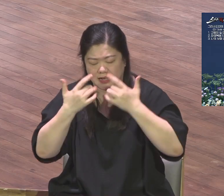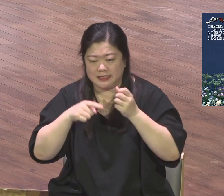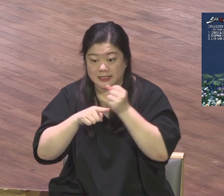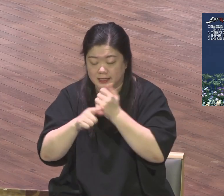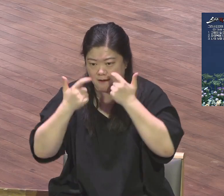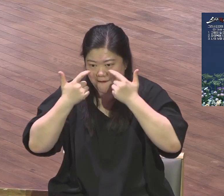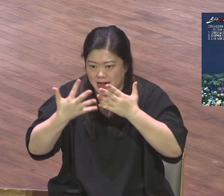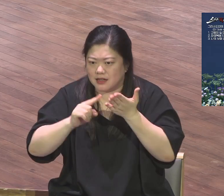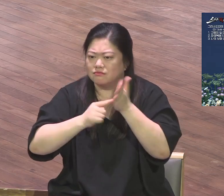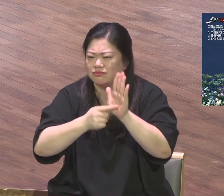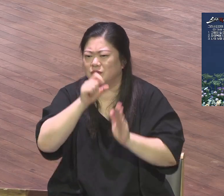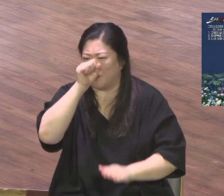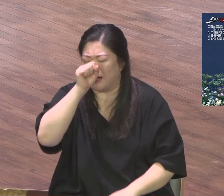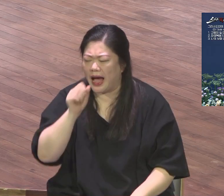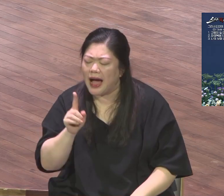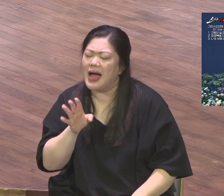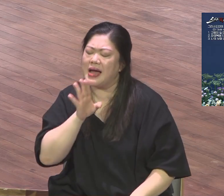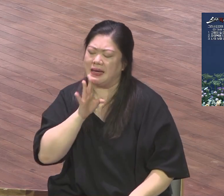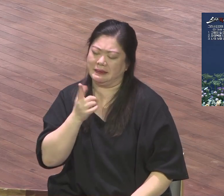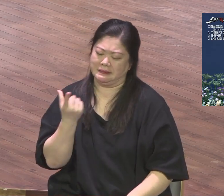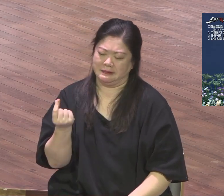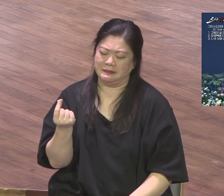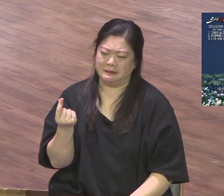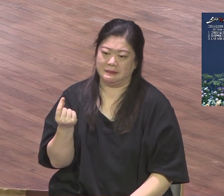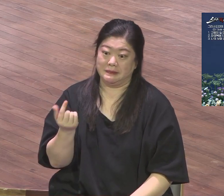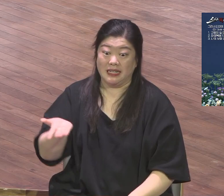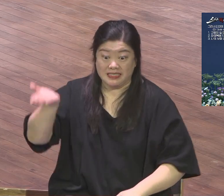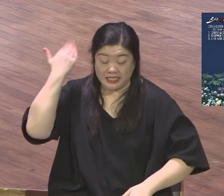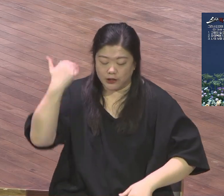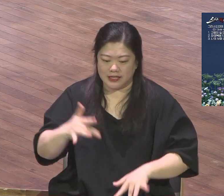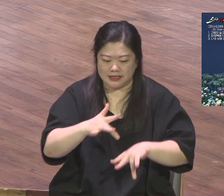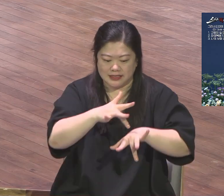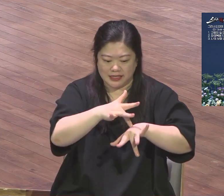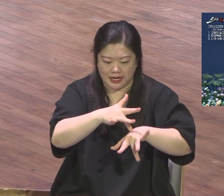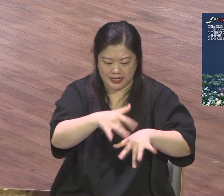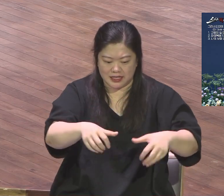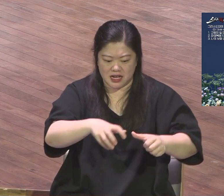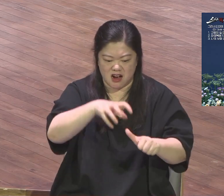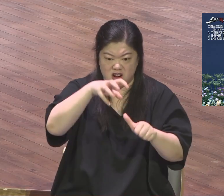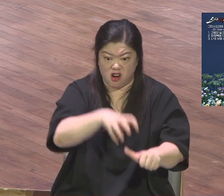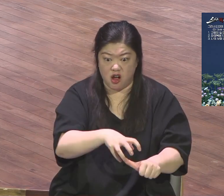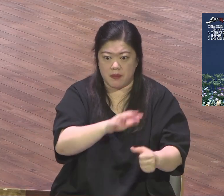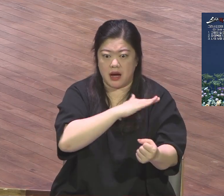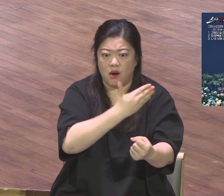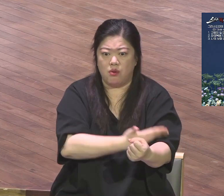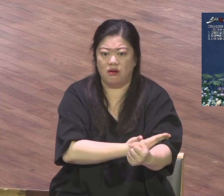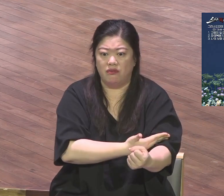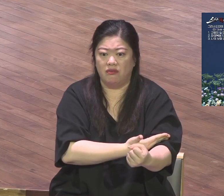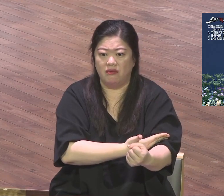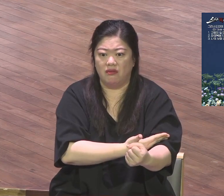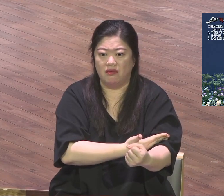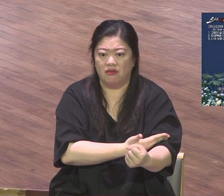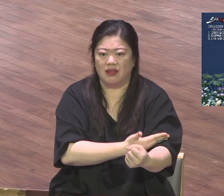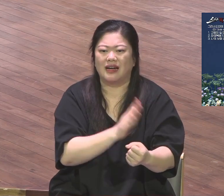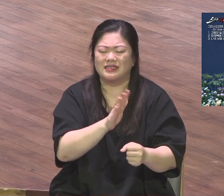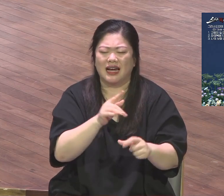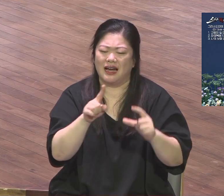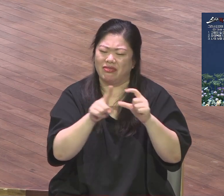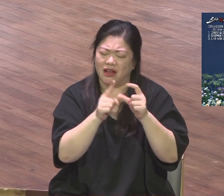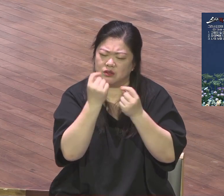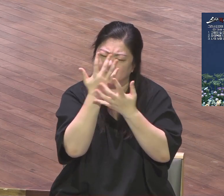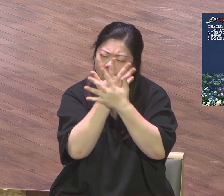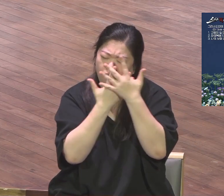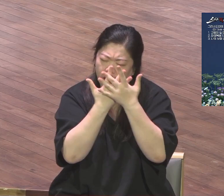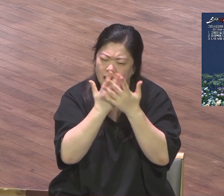표현하는 것이 조금 문제가 될 수 있는 거예요. 그러나 그 본 의도는 사단에게 배상을 한다고 하는 것이 아니라